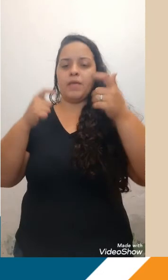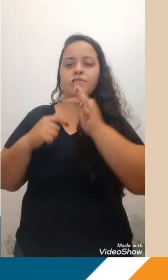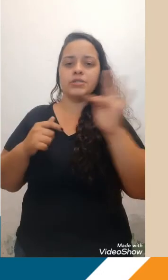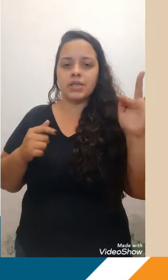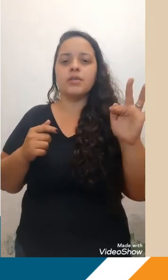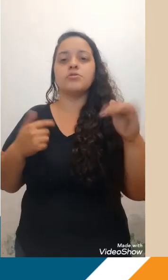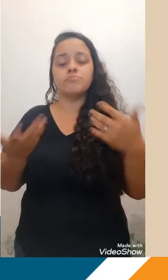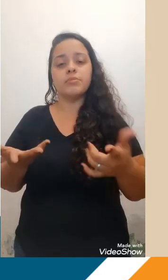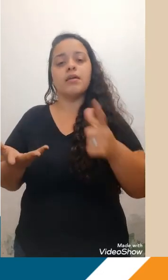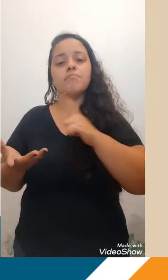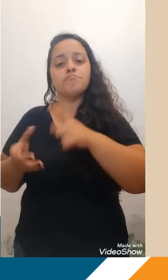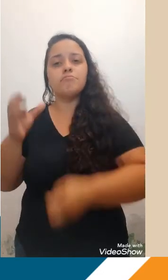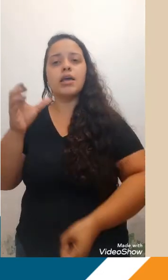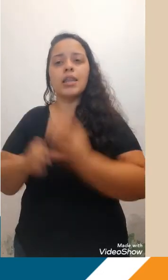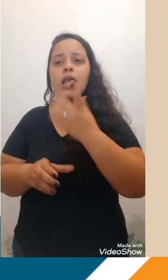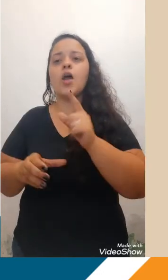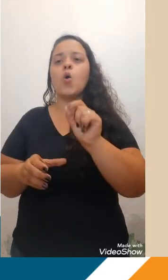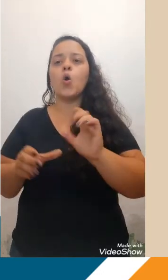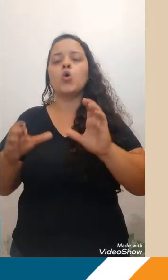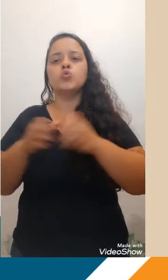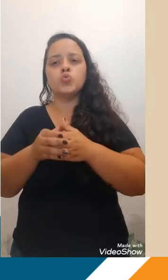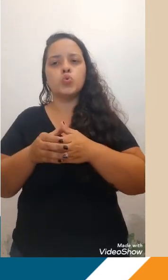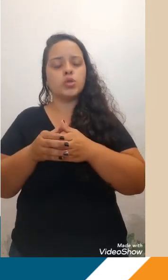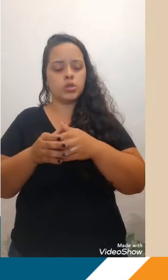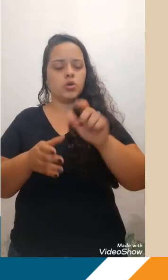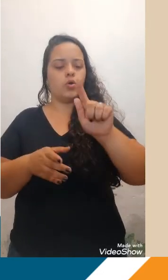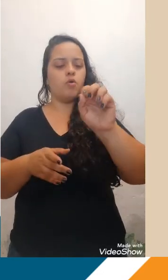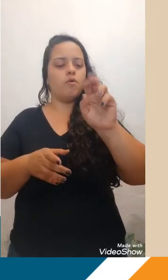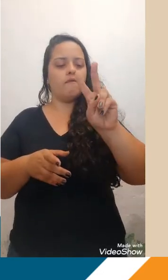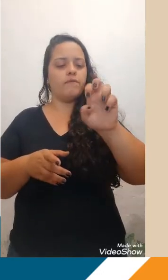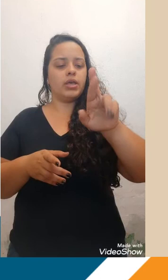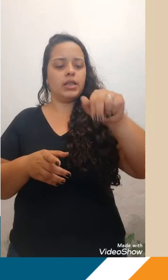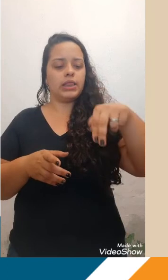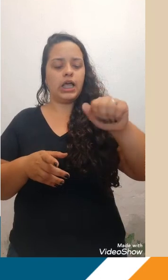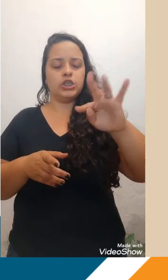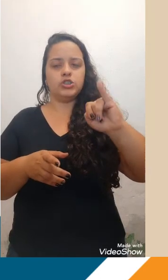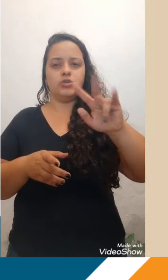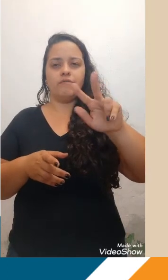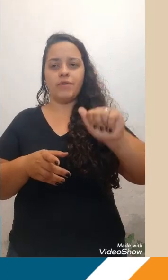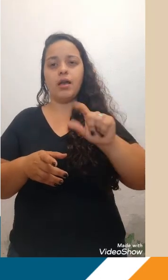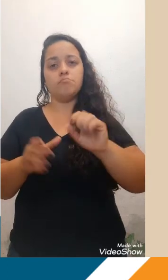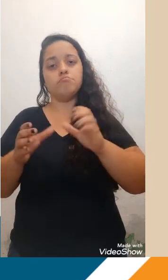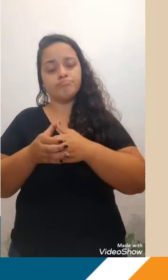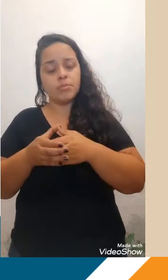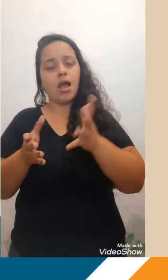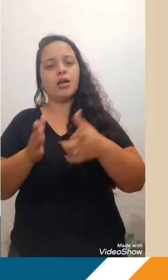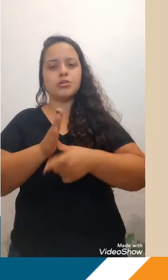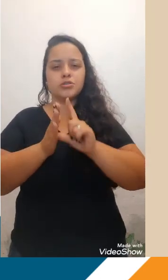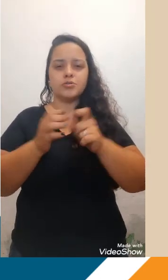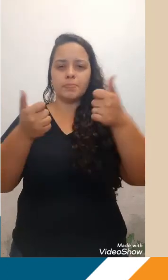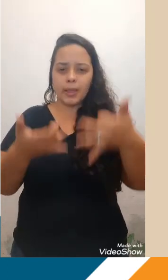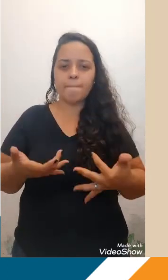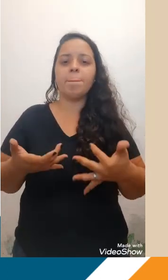e capitanias as famosas juntas governativas. Nessas juntas, as disputas políticas que havia comentado